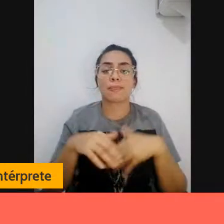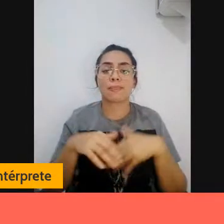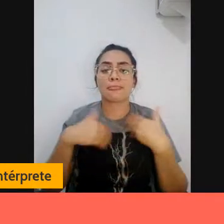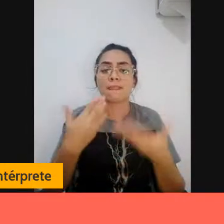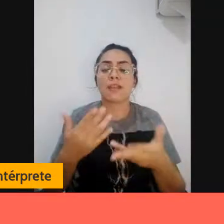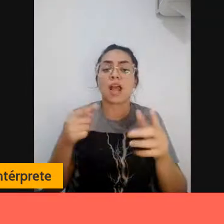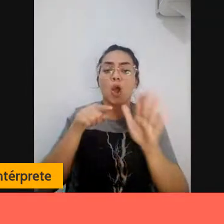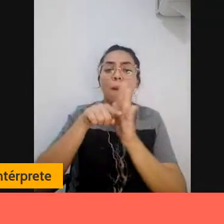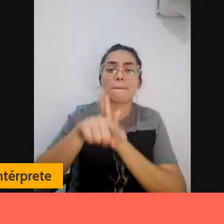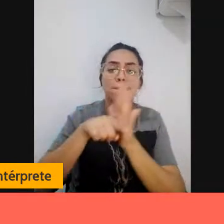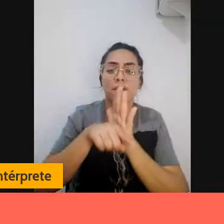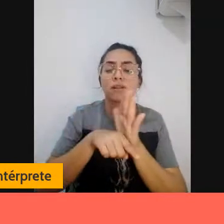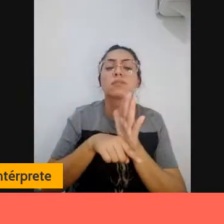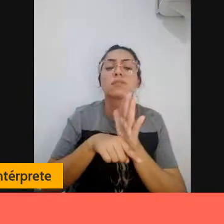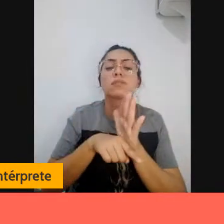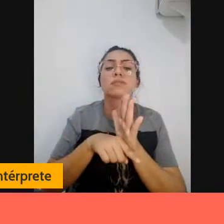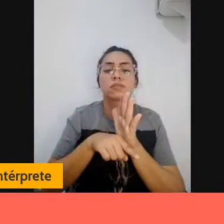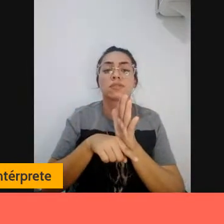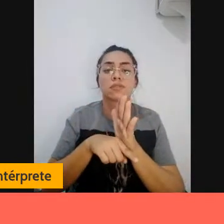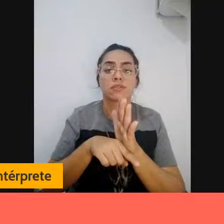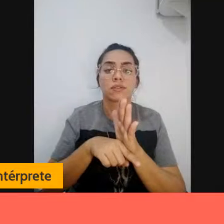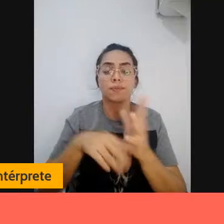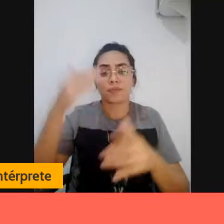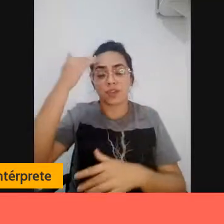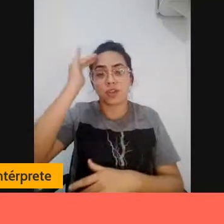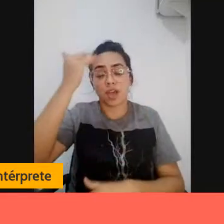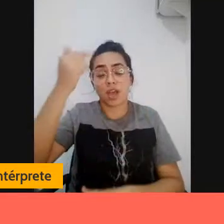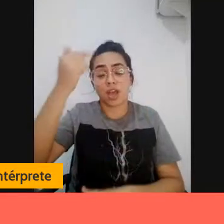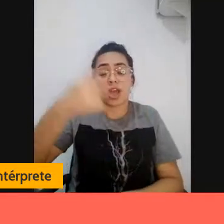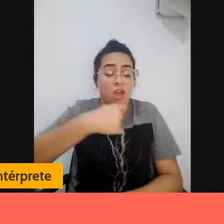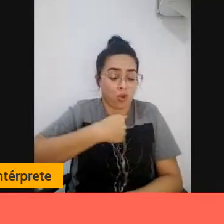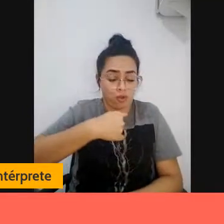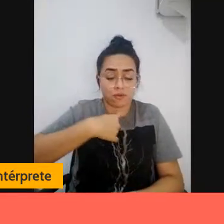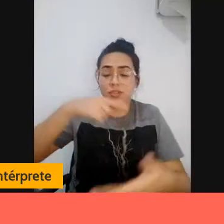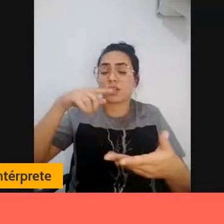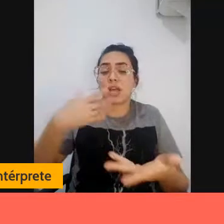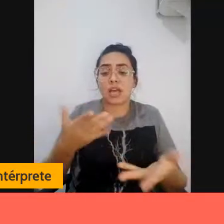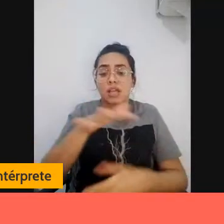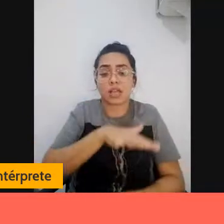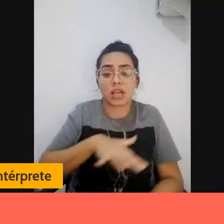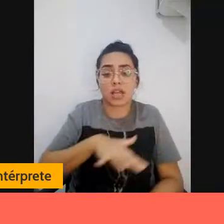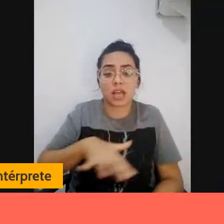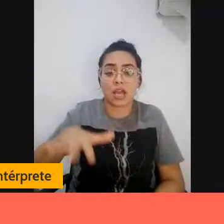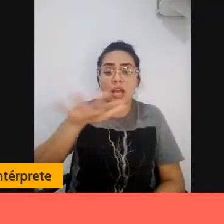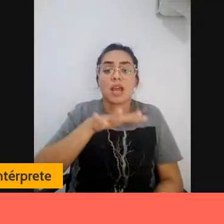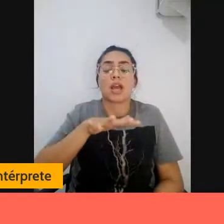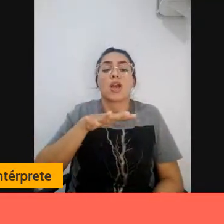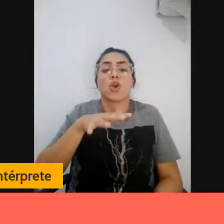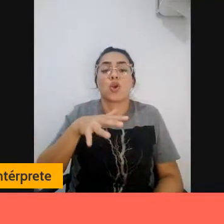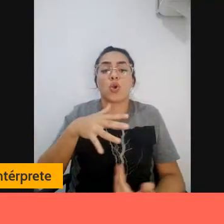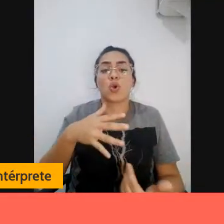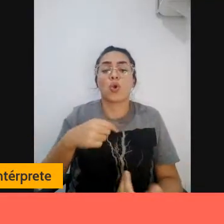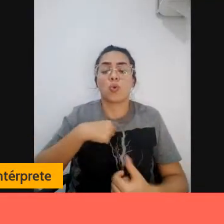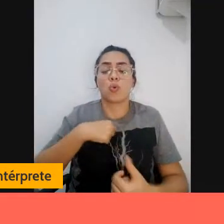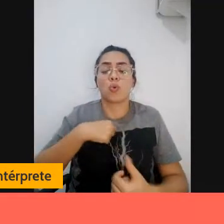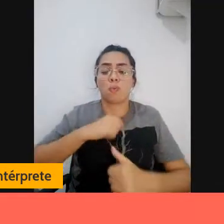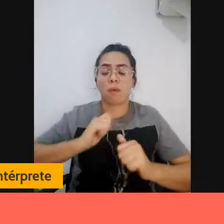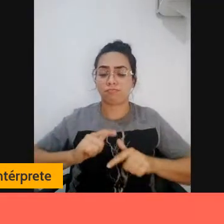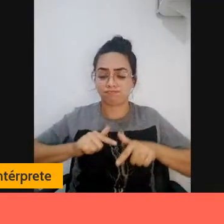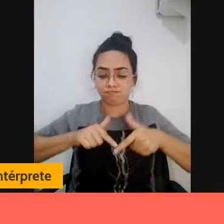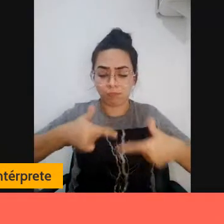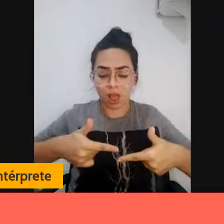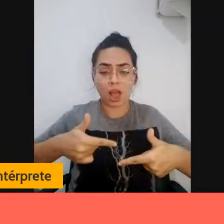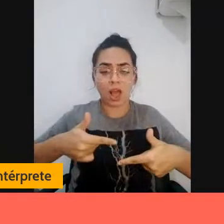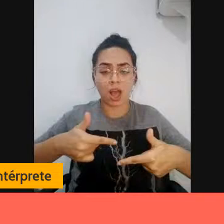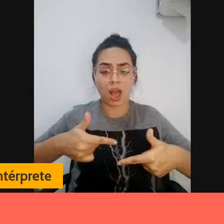pesquisa, eu entendo a pesquisa mais como uma atitude